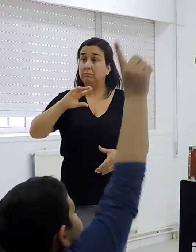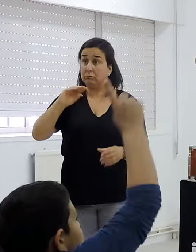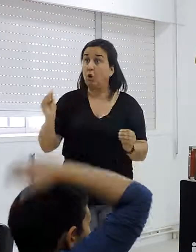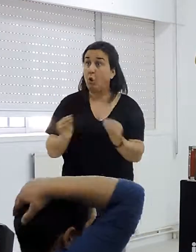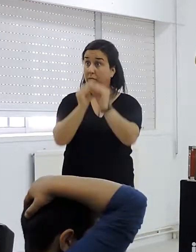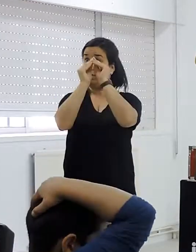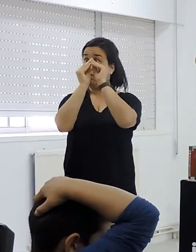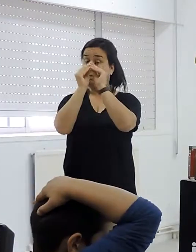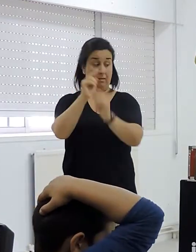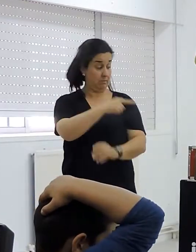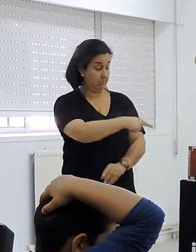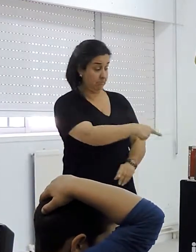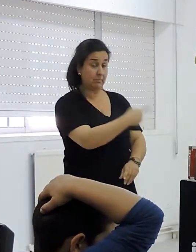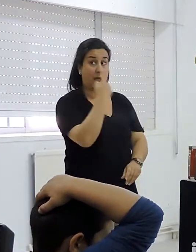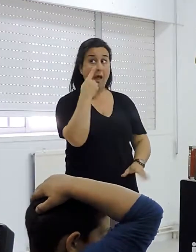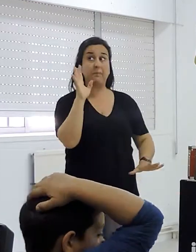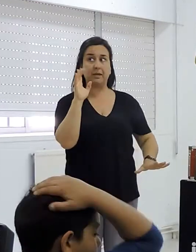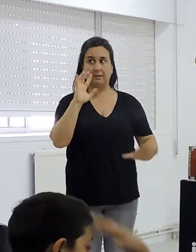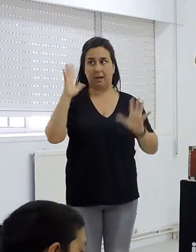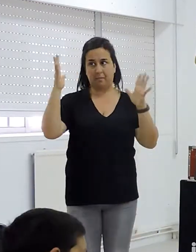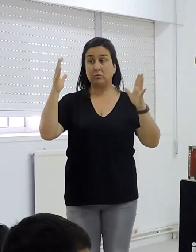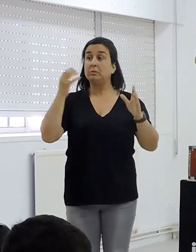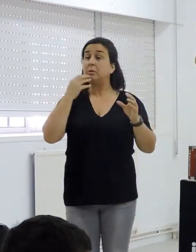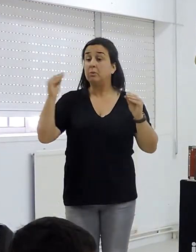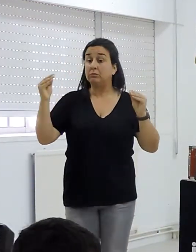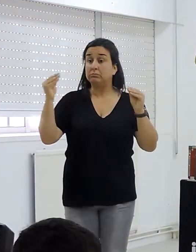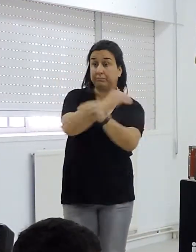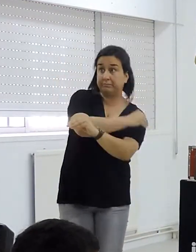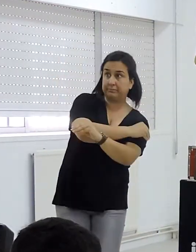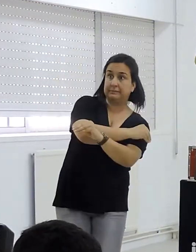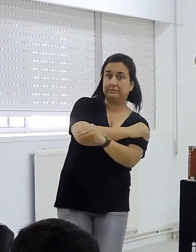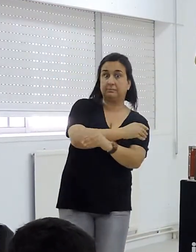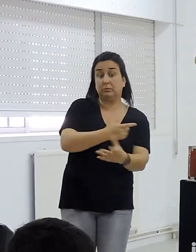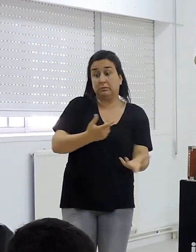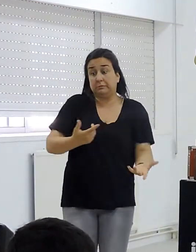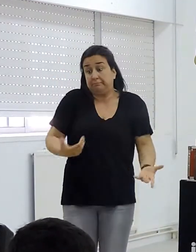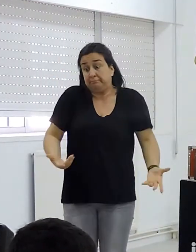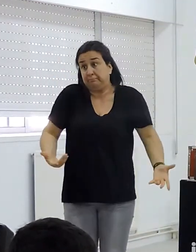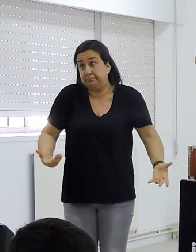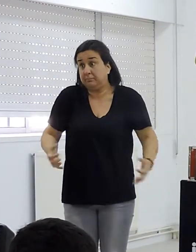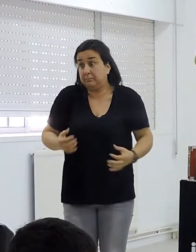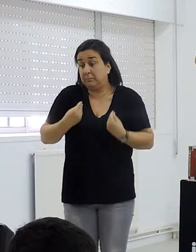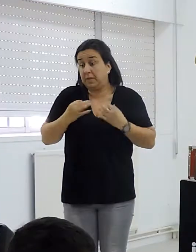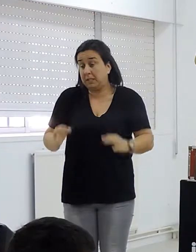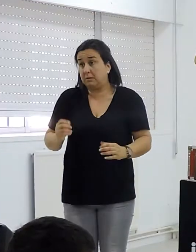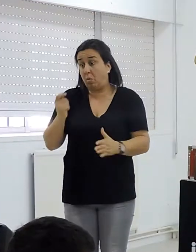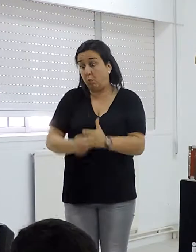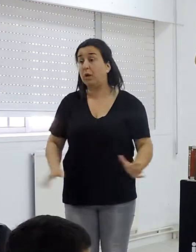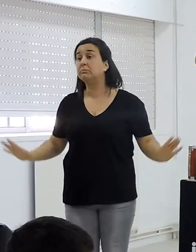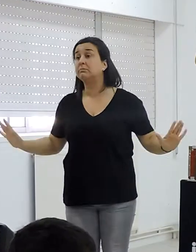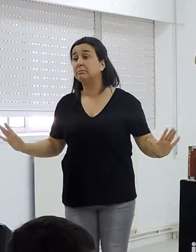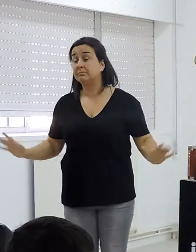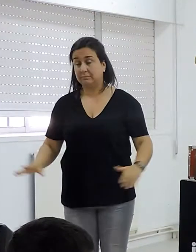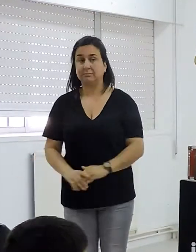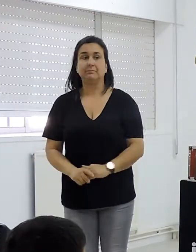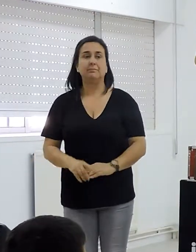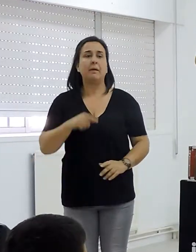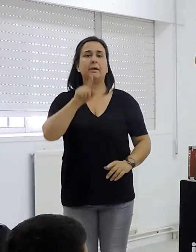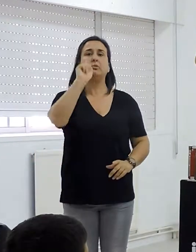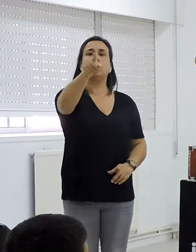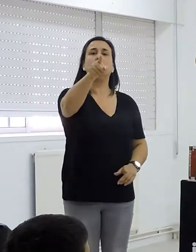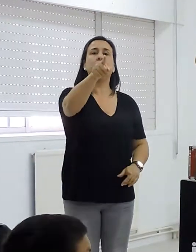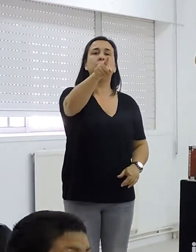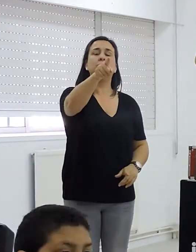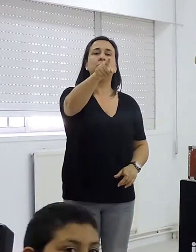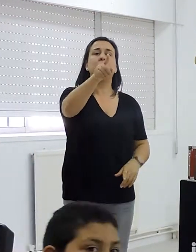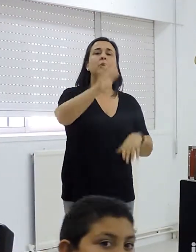pues un aplauso increíble. Si no coincide, pues lo hacer, ¿no? La vida es así. Bueno, lo hago contigo, por ejemplo.